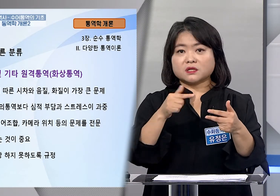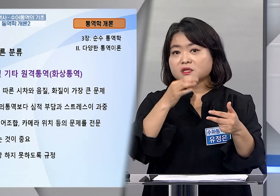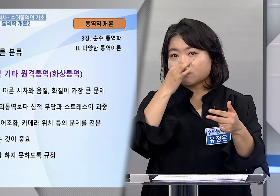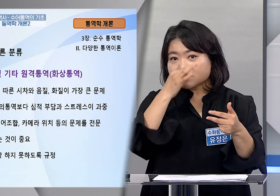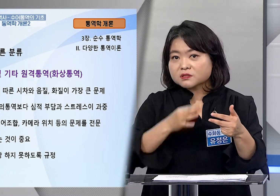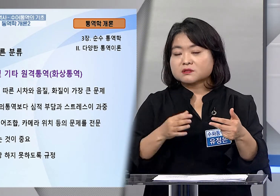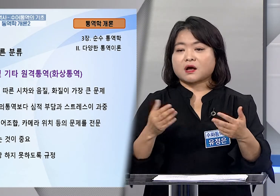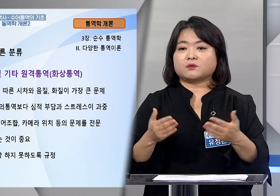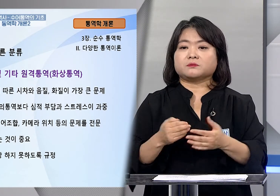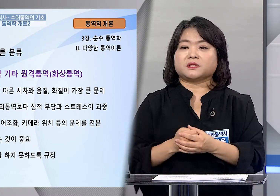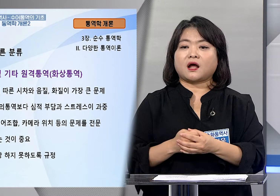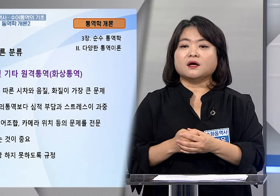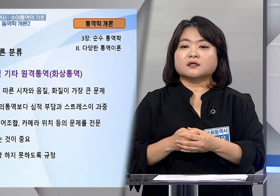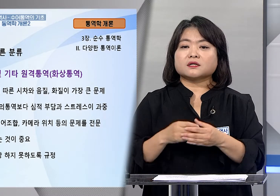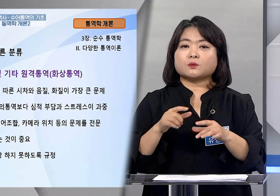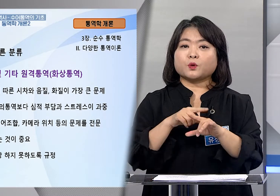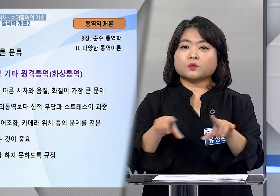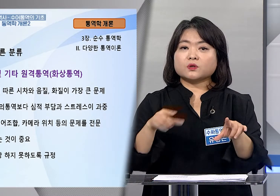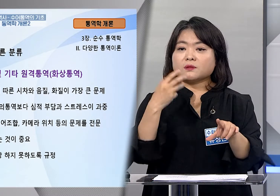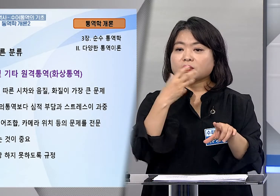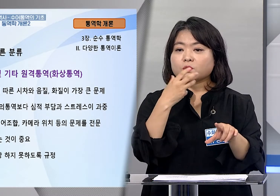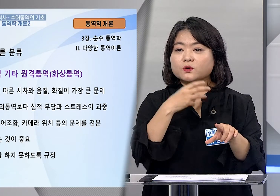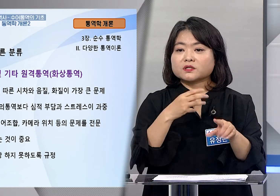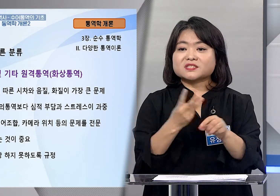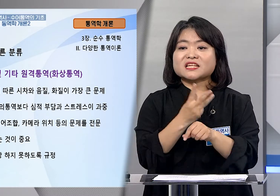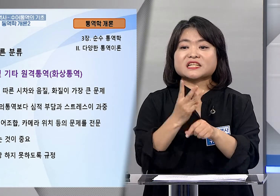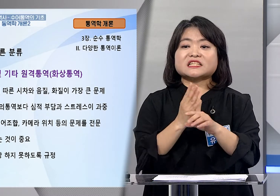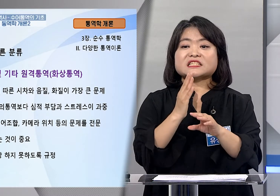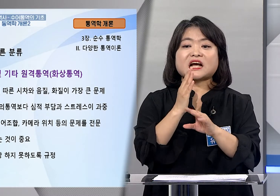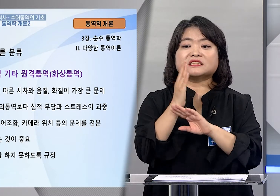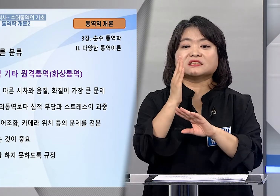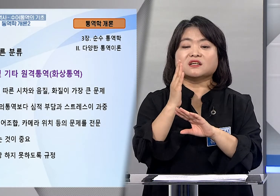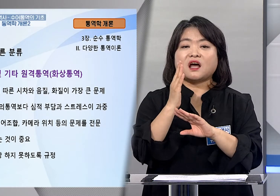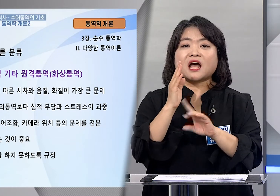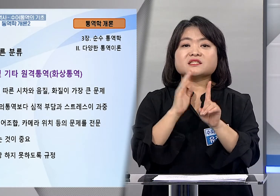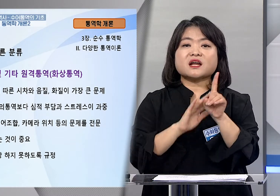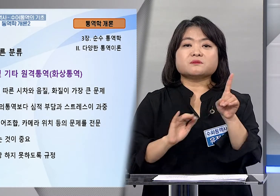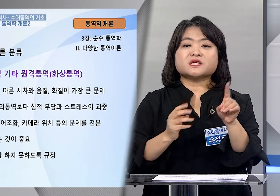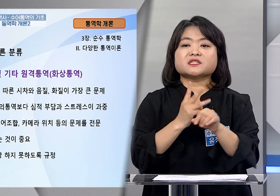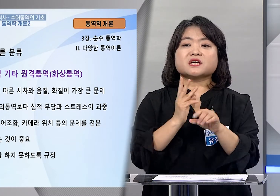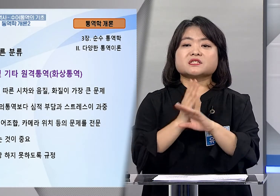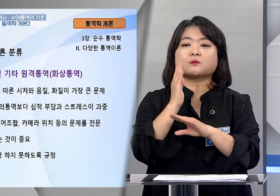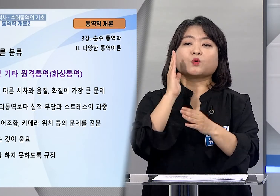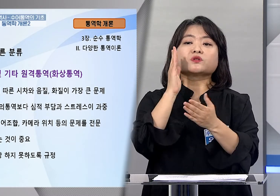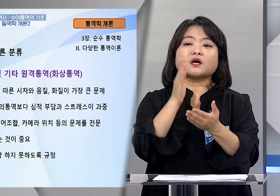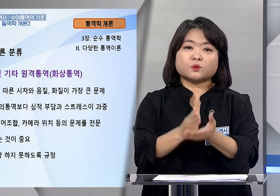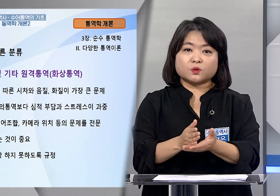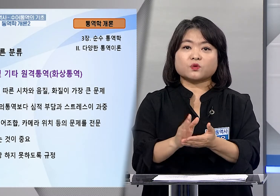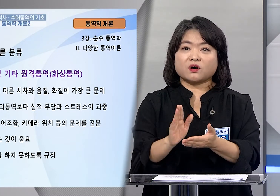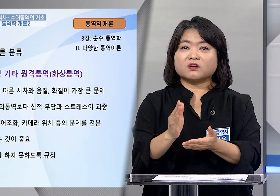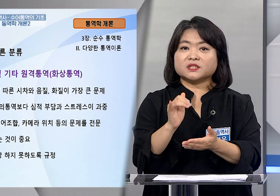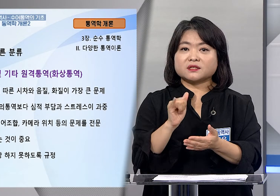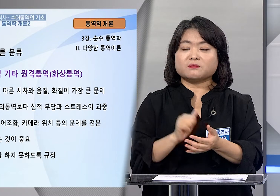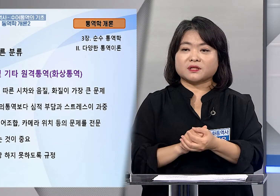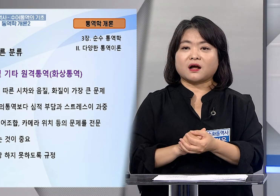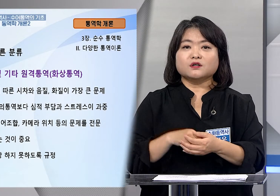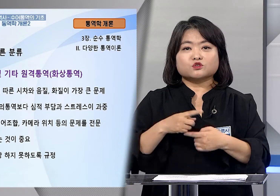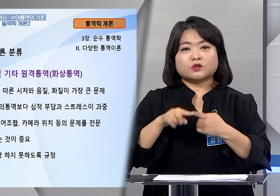힘든 작업입니다. 그래서 보통 일반 통역에는 3시간 이상은 한 사람이 3시간 이상 못하도록 되어 있답니다. 수화